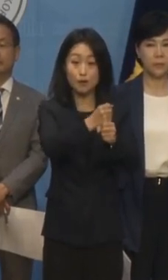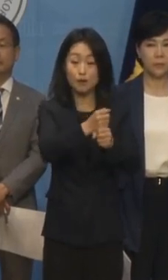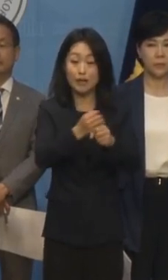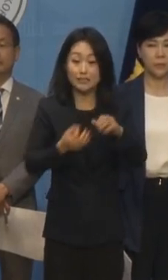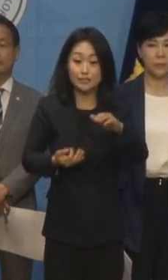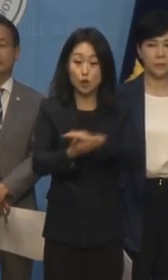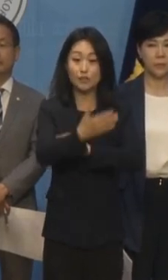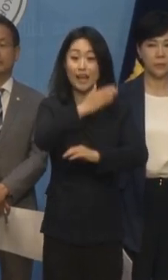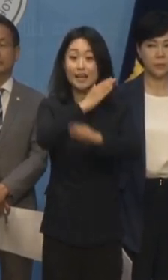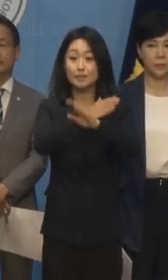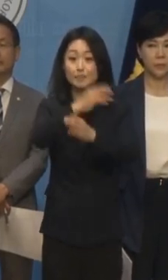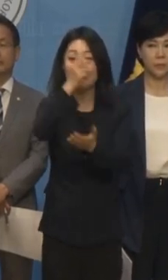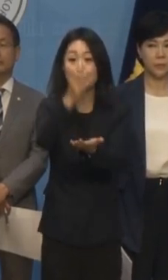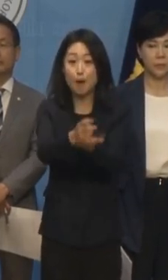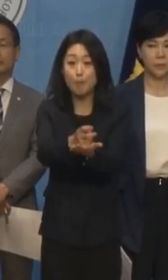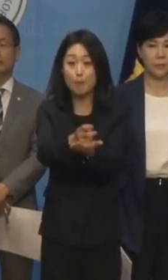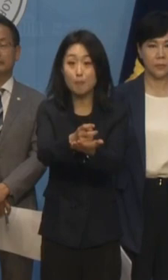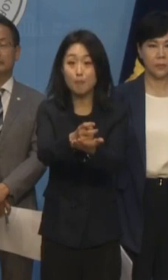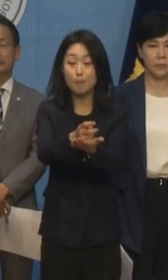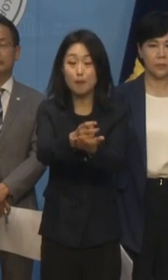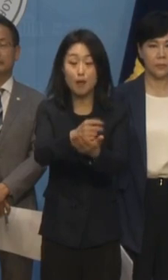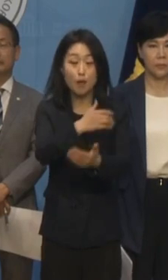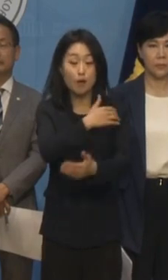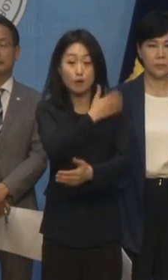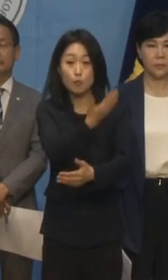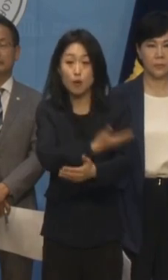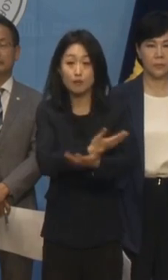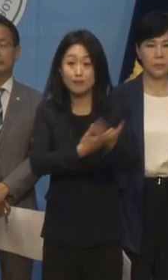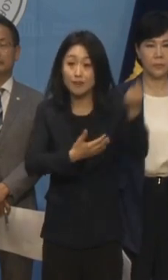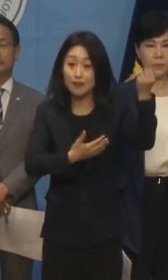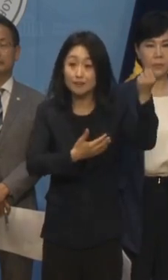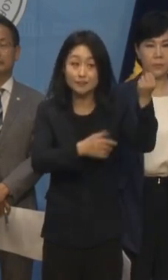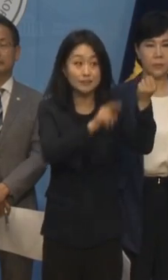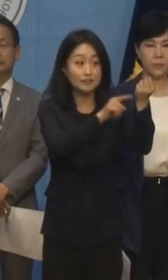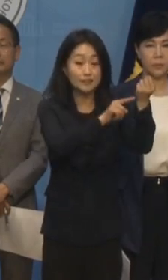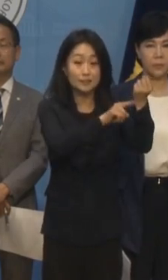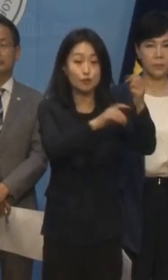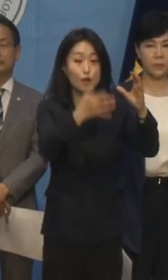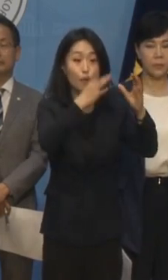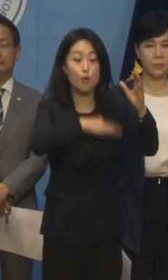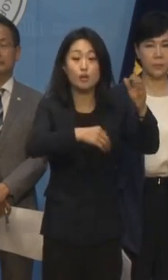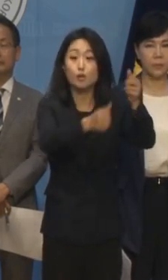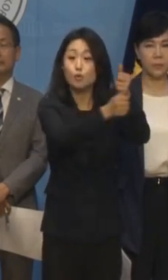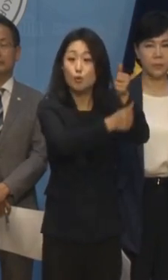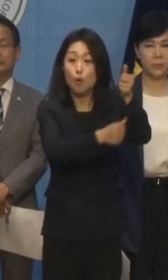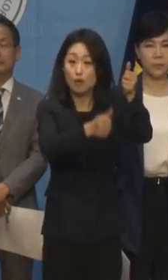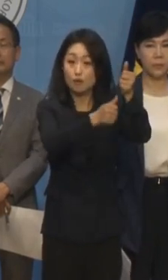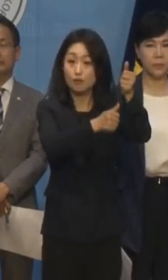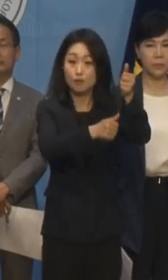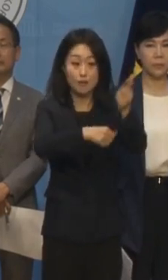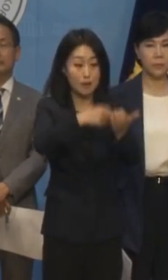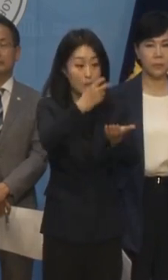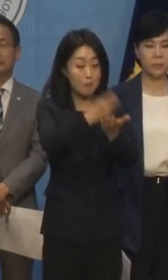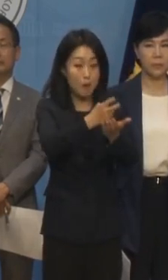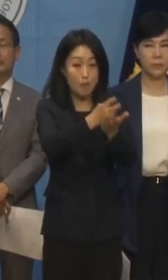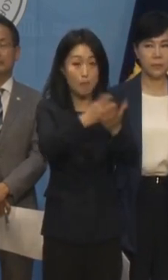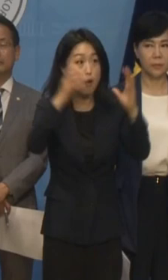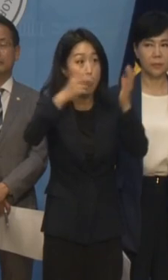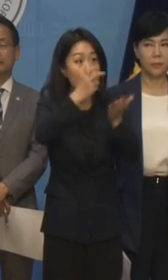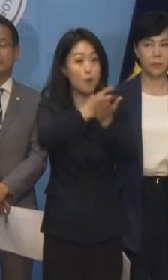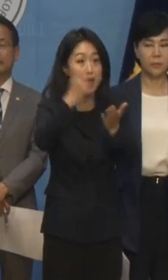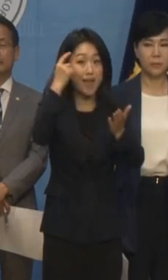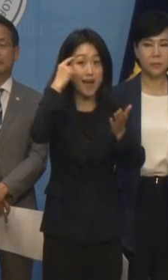청탁금지법입니다. 이 법을 소관하는 권익위는 이번 결정으로 소관법률의 취지와 헌법